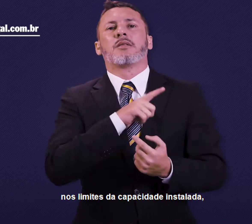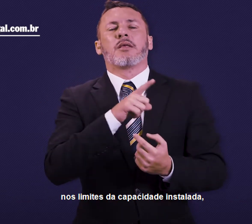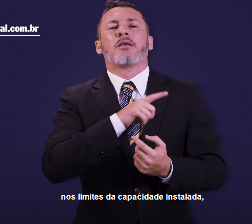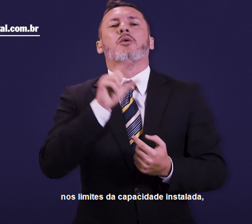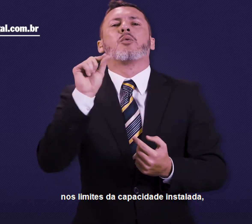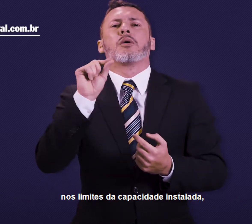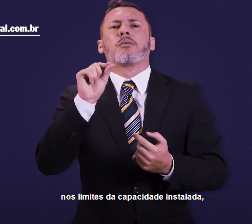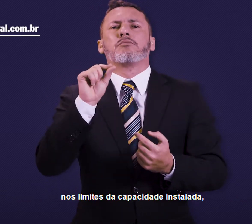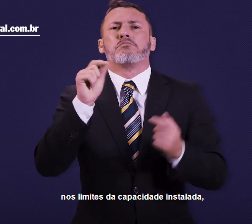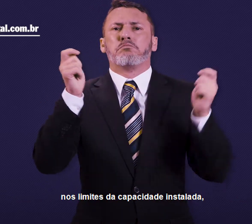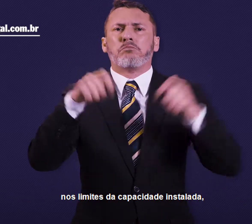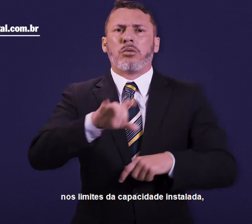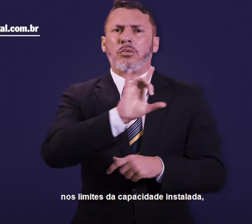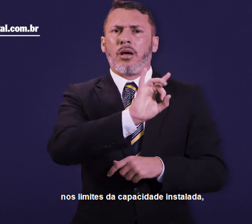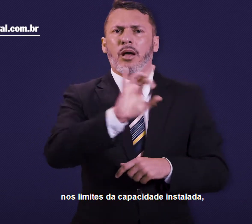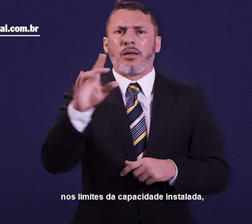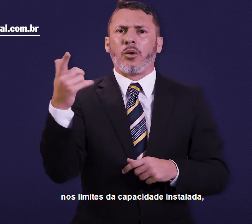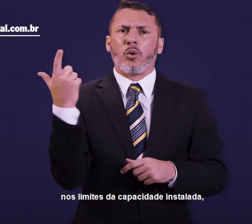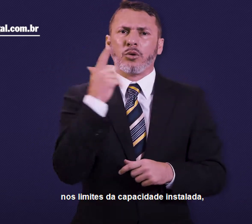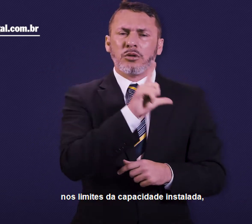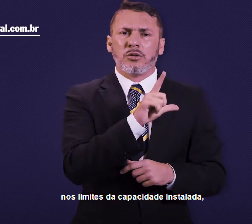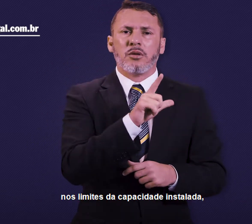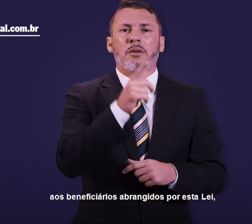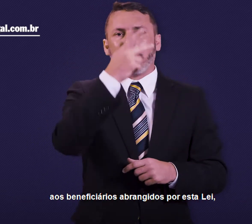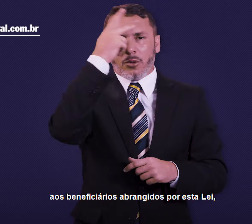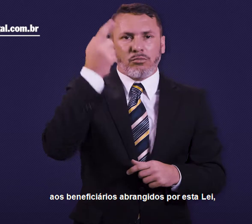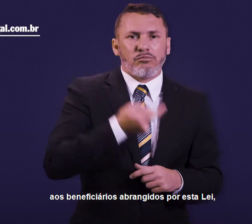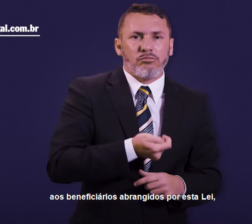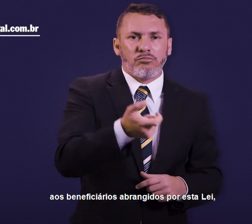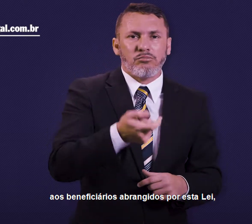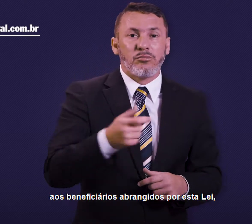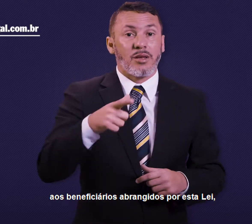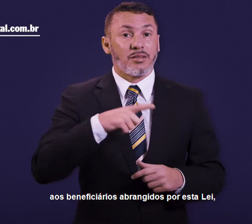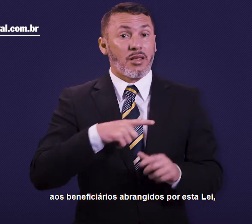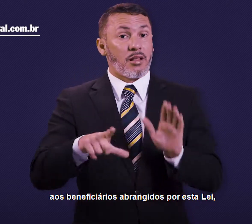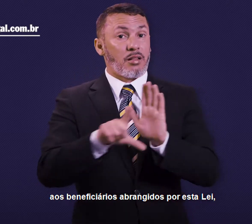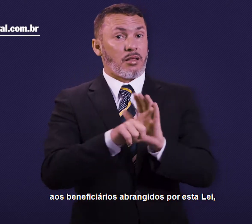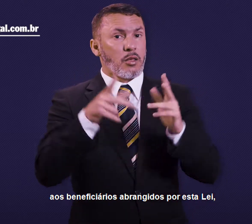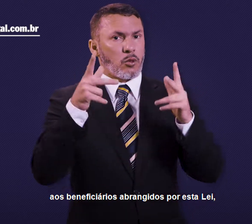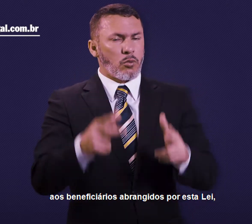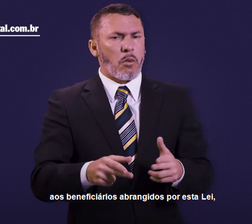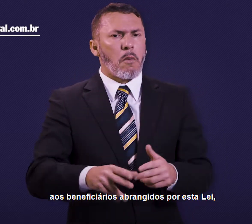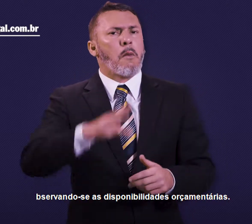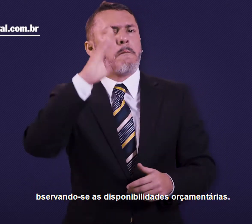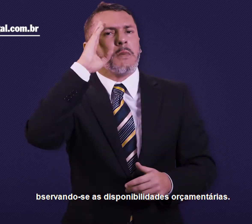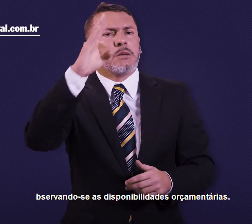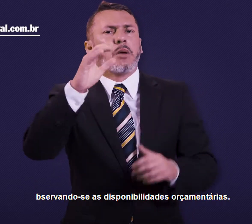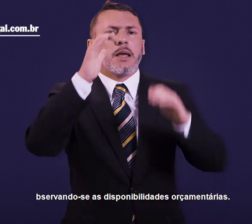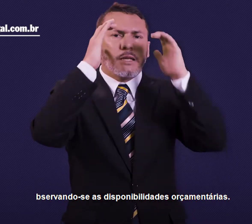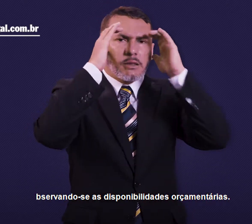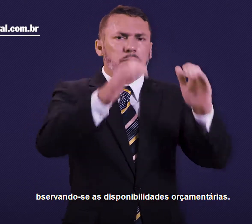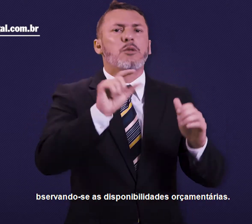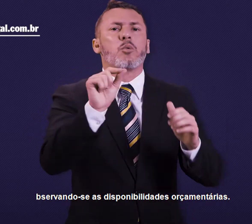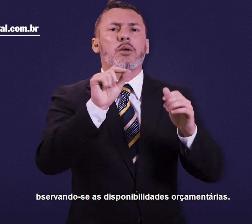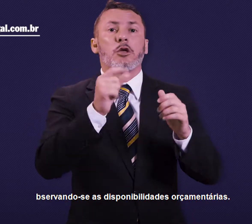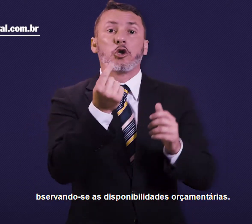nos limites da capacidade instalada aos beneficiários abrangidos por esta lei, observando-se as